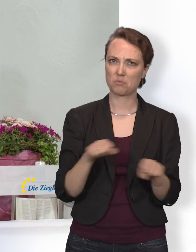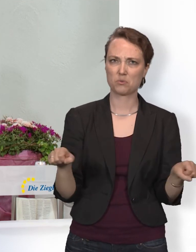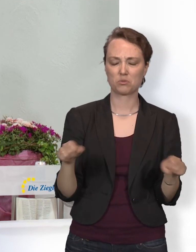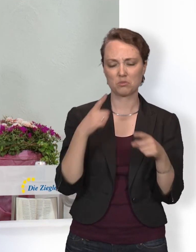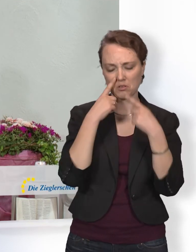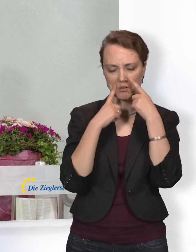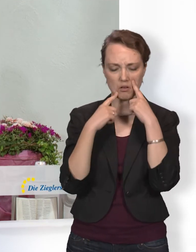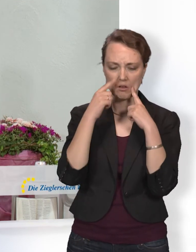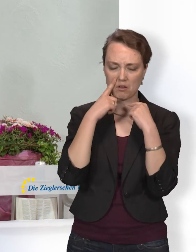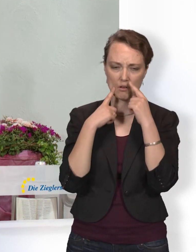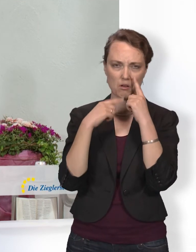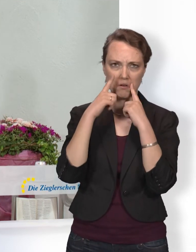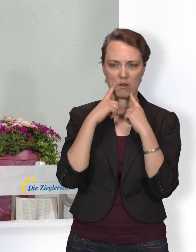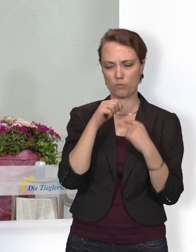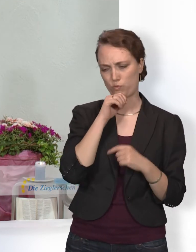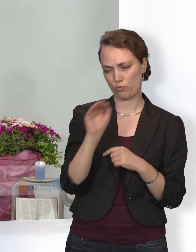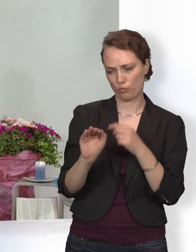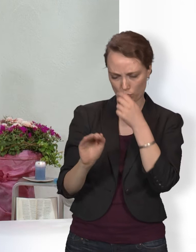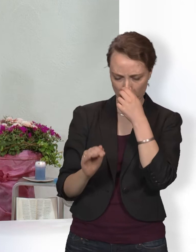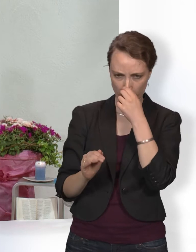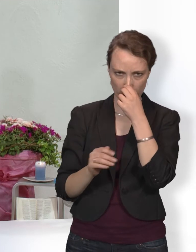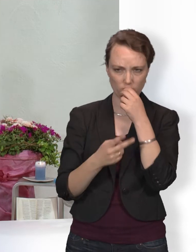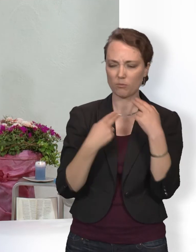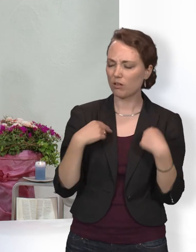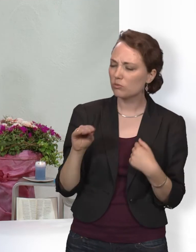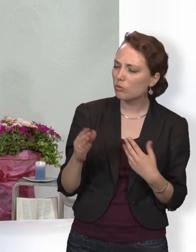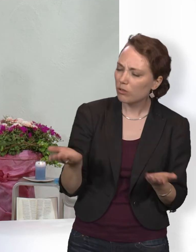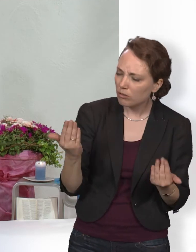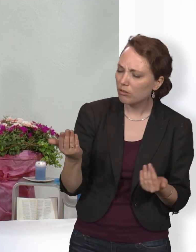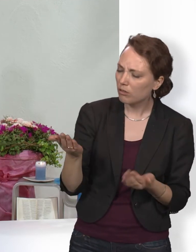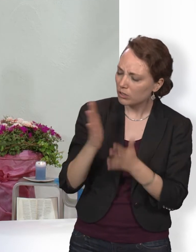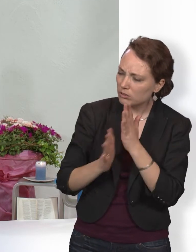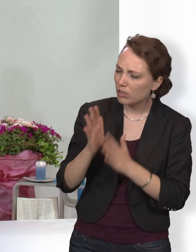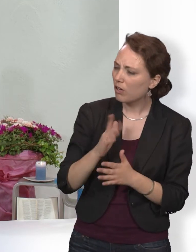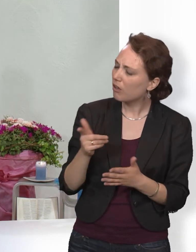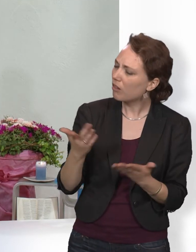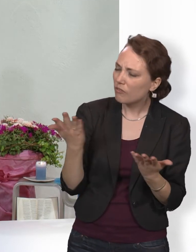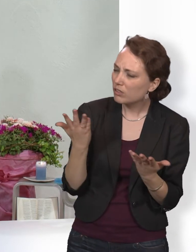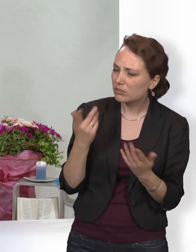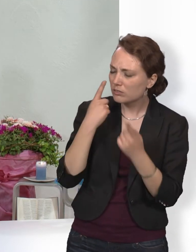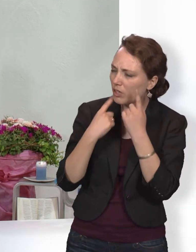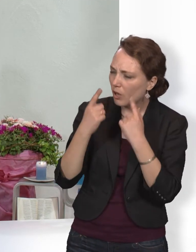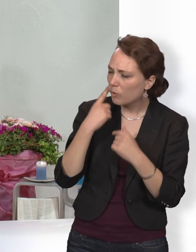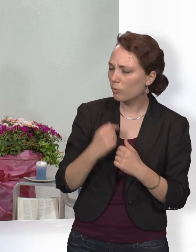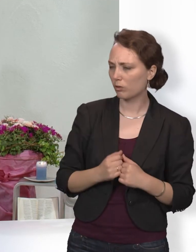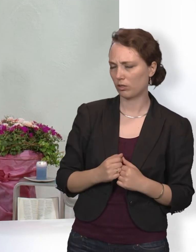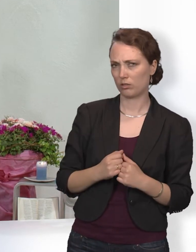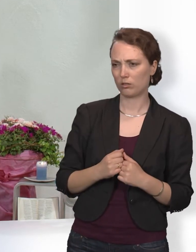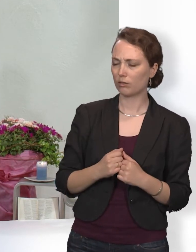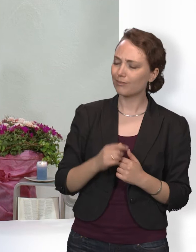Gesicht des Jungen. Komm schon, sag doch, was dich derart bedrückt. Gütig lächelt ihm sein Pastor